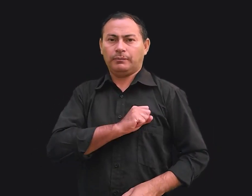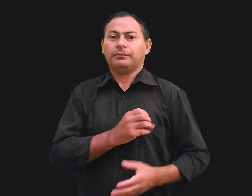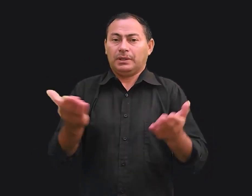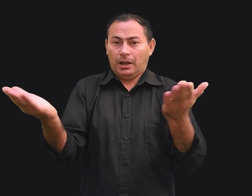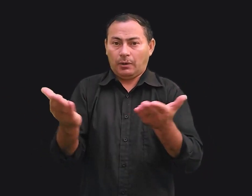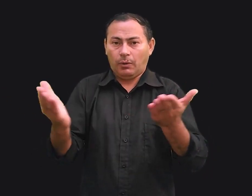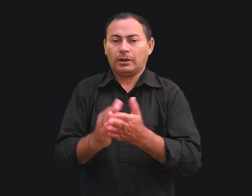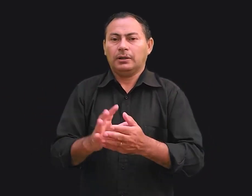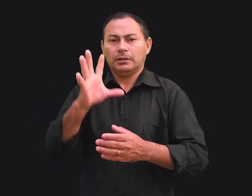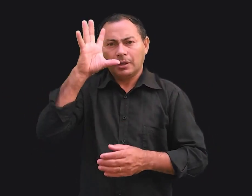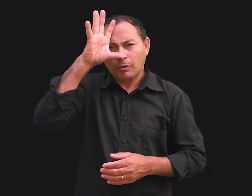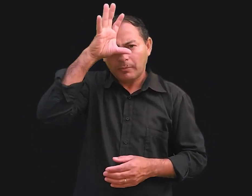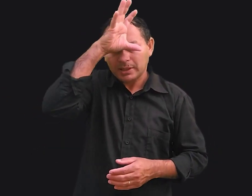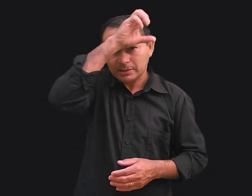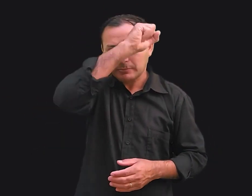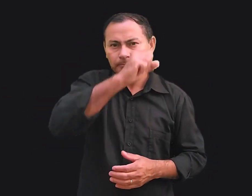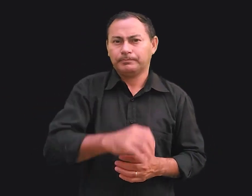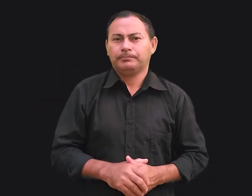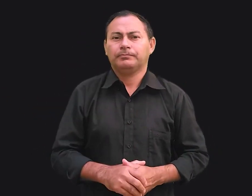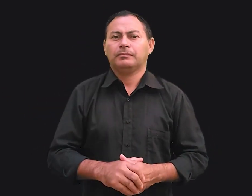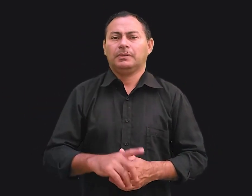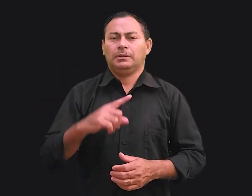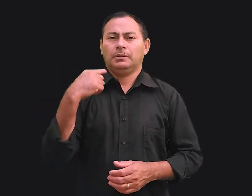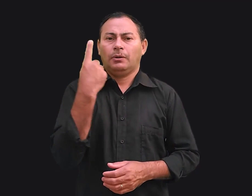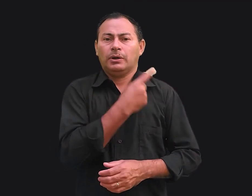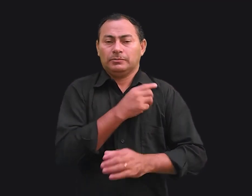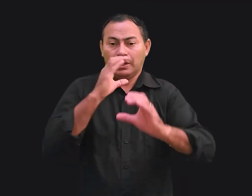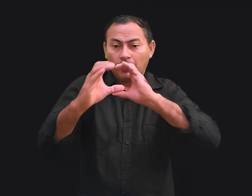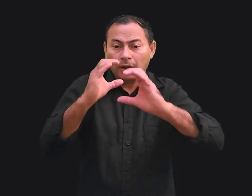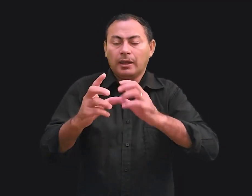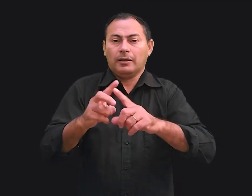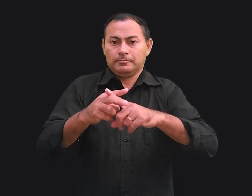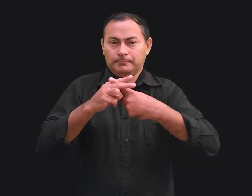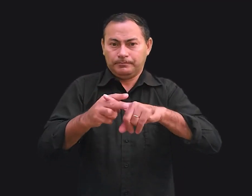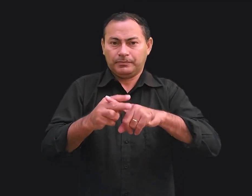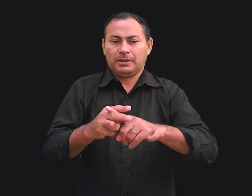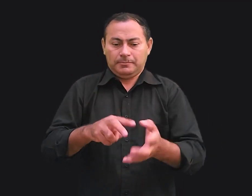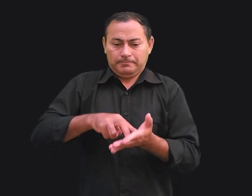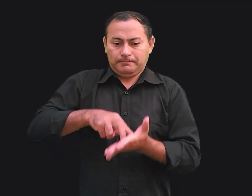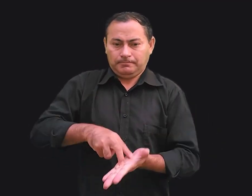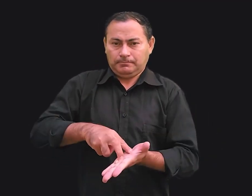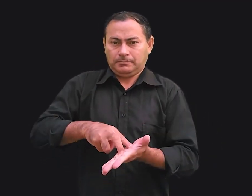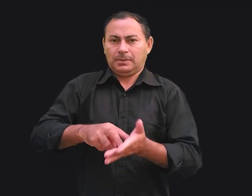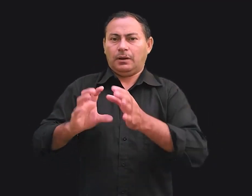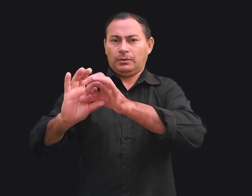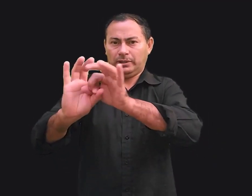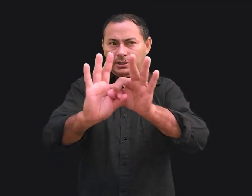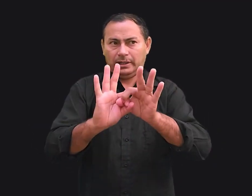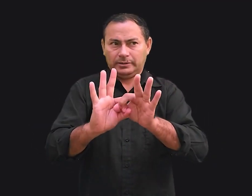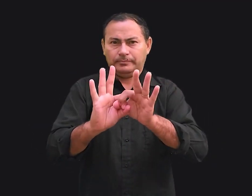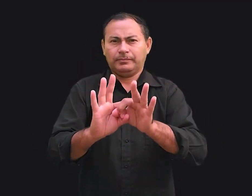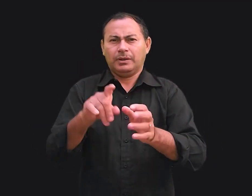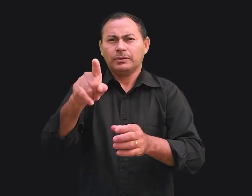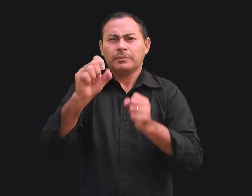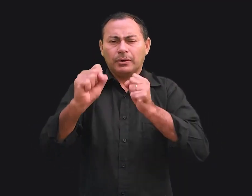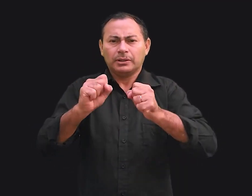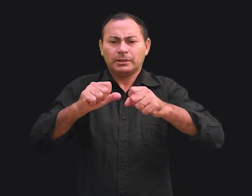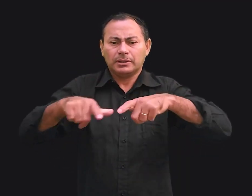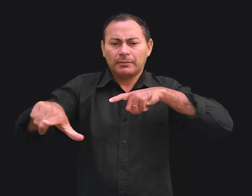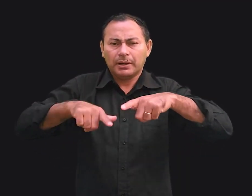e agora o da compreensão. Dissemos que comunicação é a ferramenta que mantém a unidade. Você pode trabalhar a